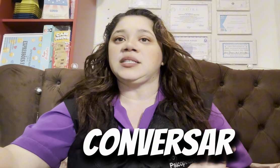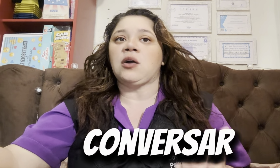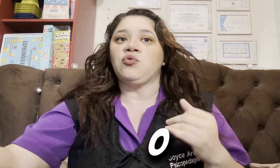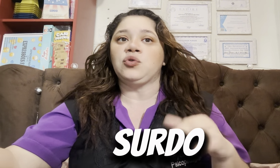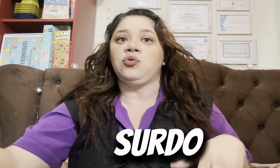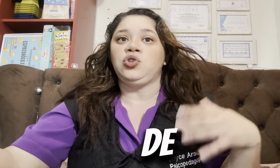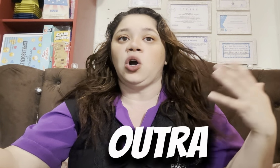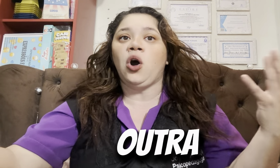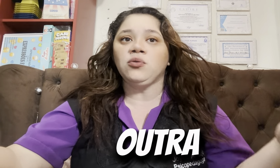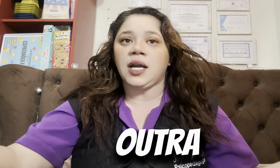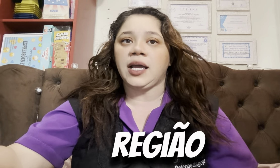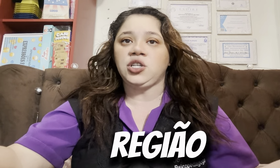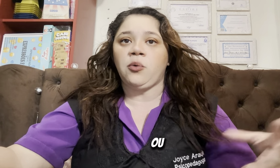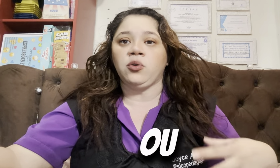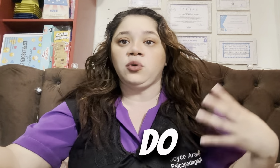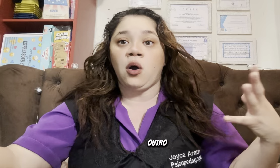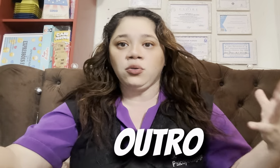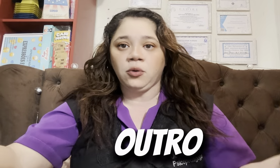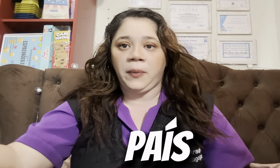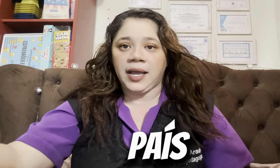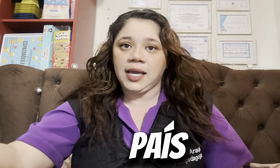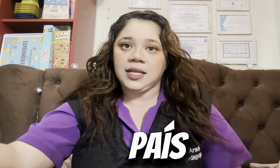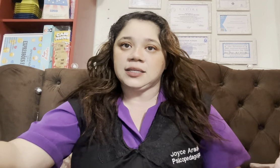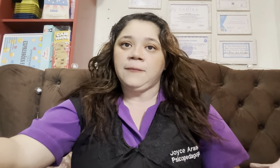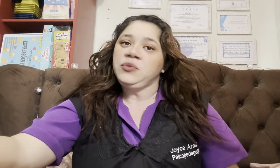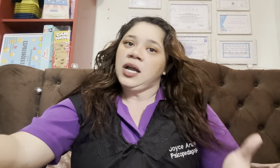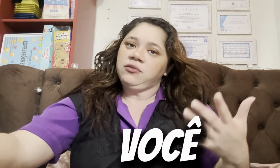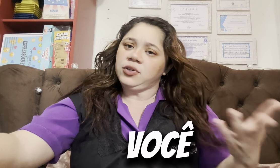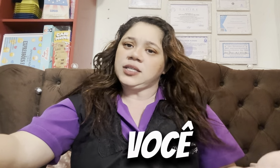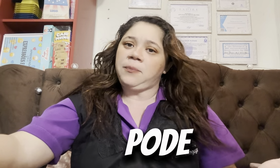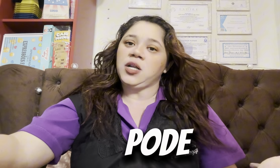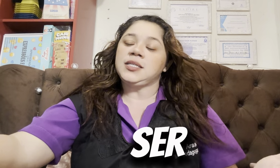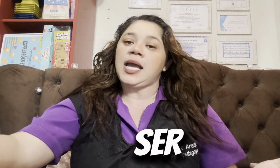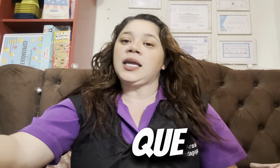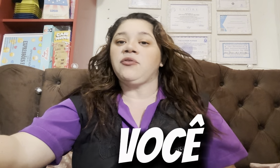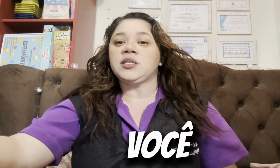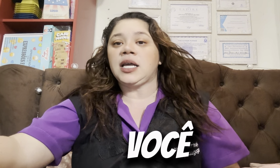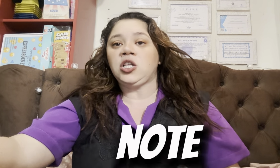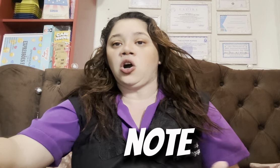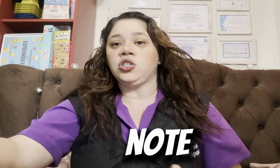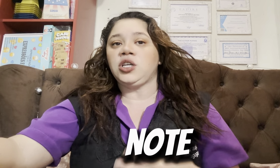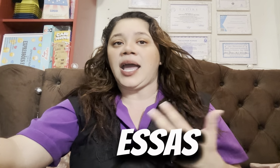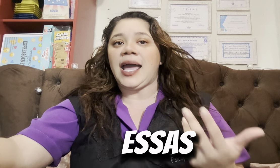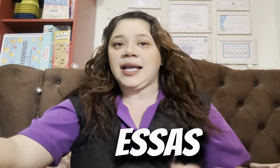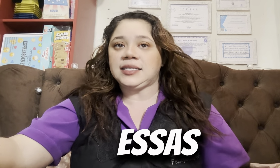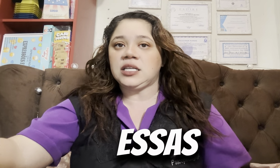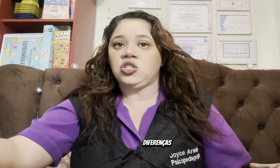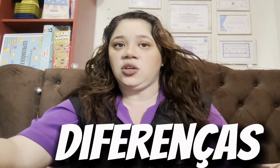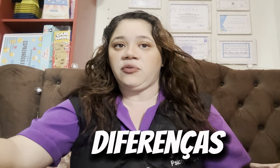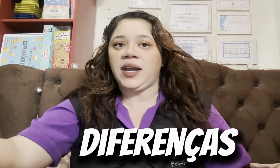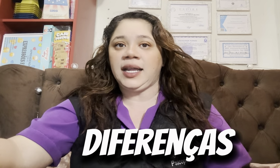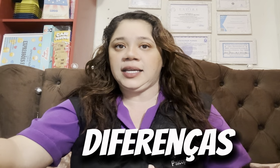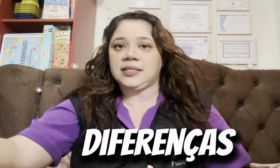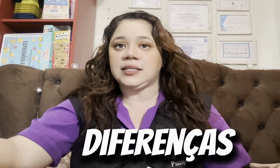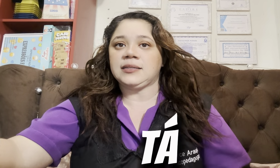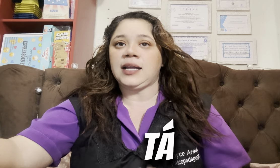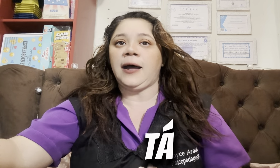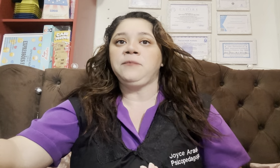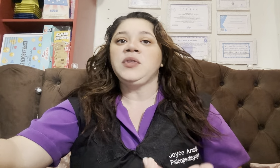com o surdo de outra região ou de outro país, você pode ser que você note essas diferenças, tá?